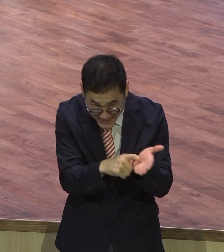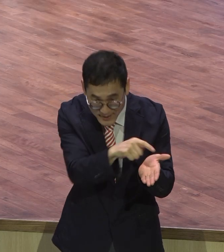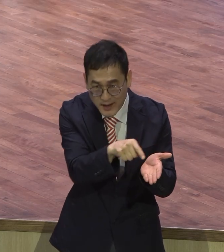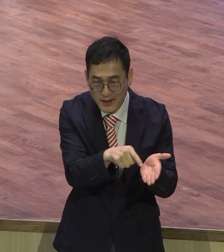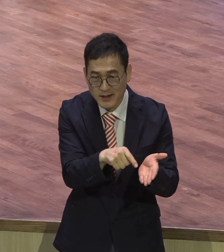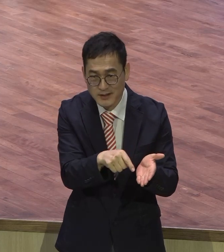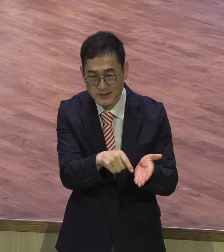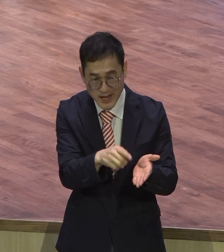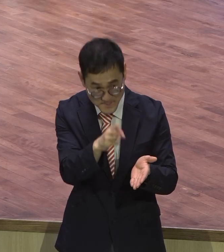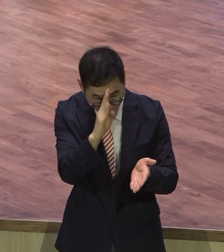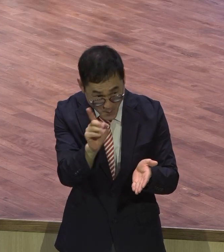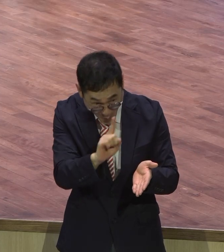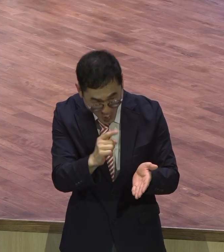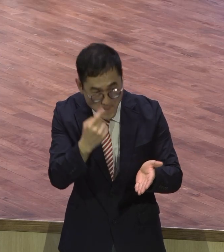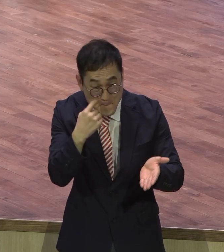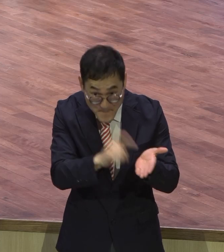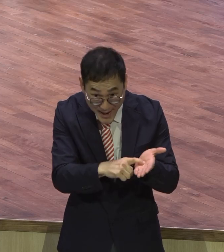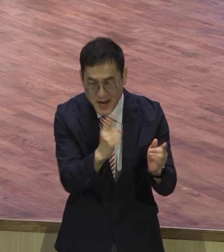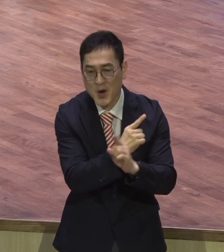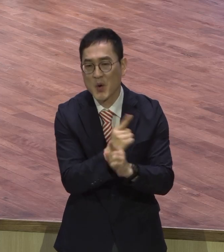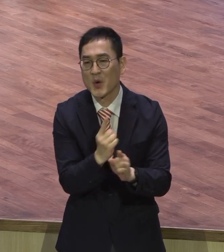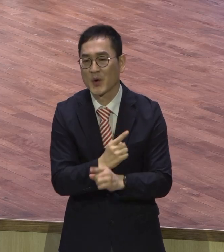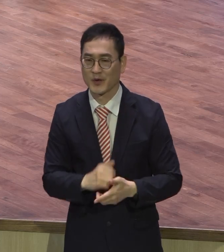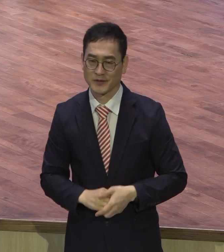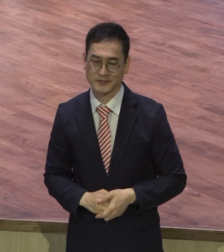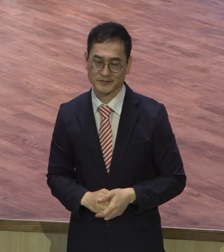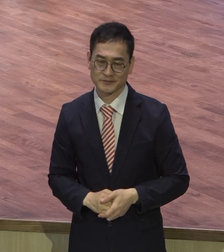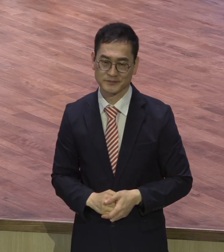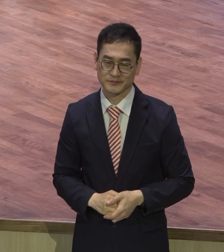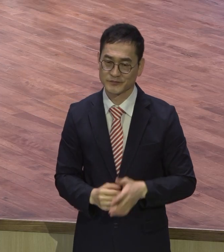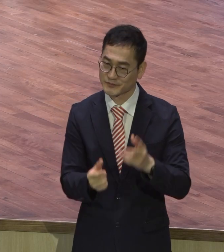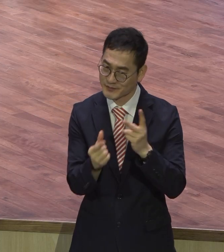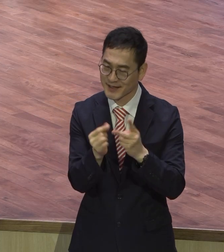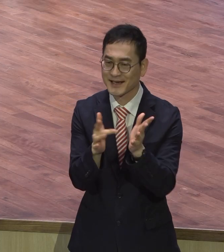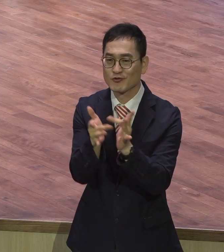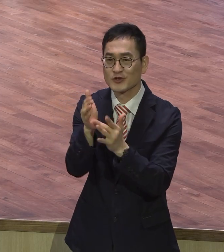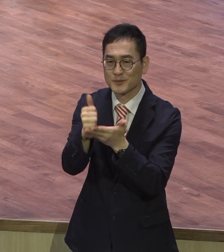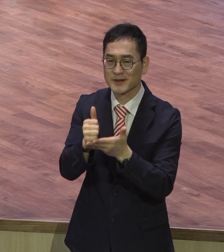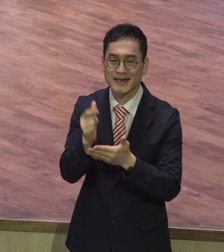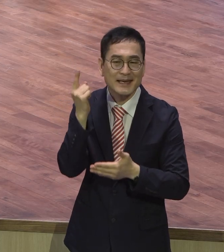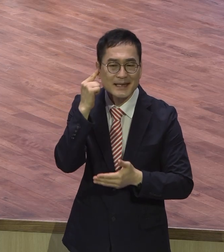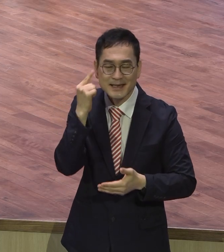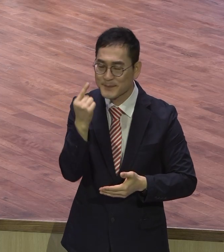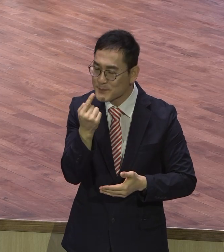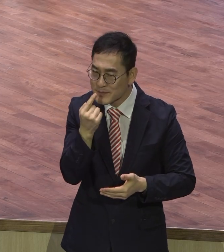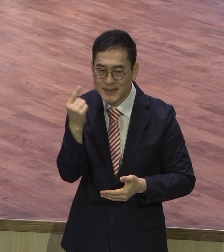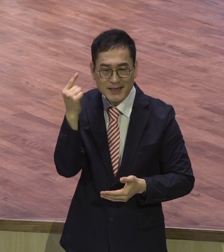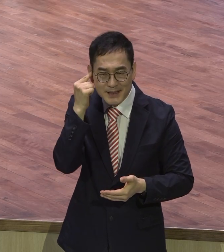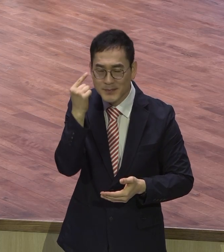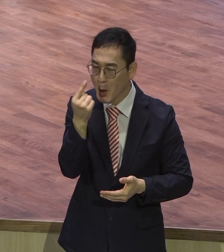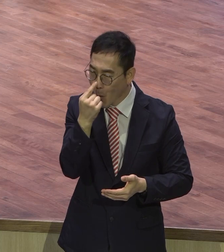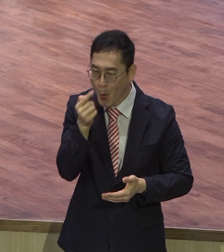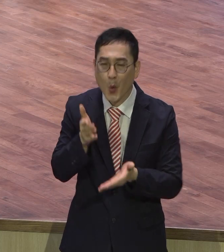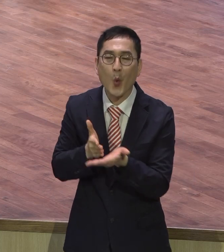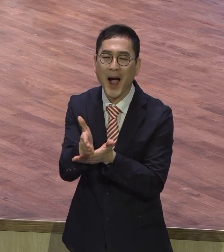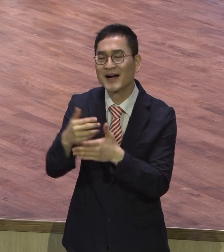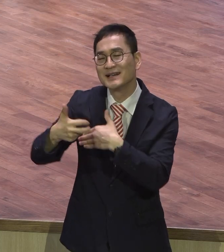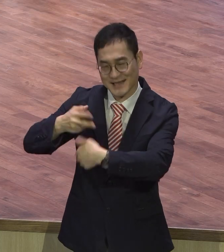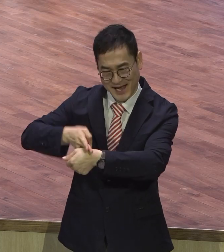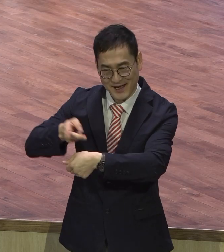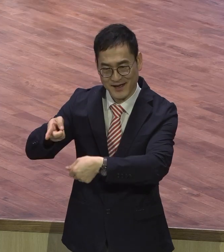부분을 발견해 주시는 분이십니다. 예수님은 이비인후과 의사십니다. 생명의 보금을 잘 들을 수